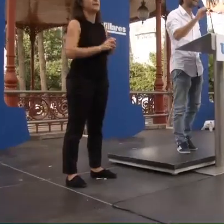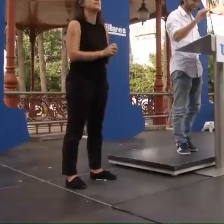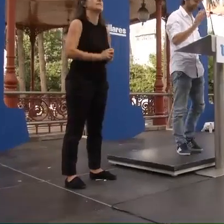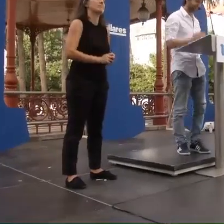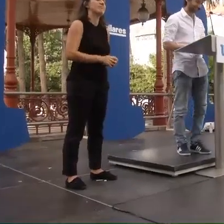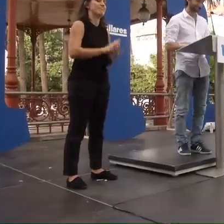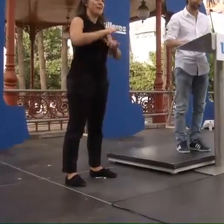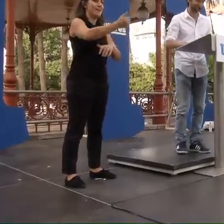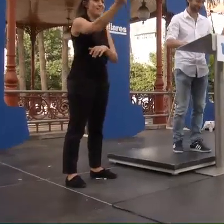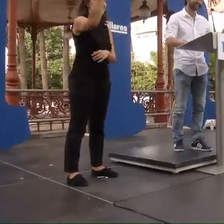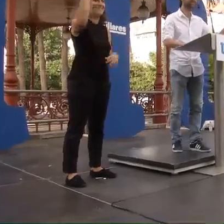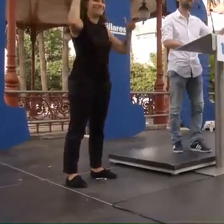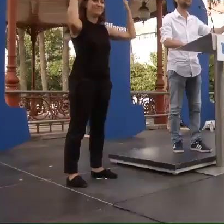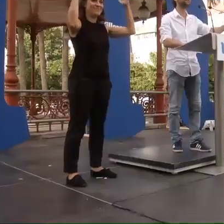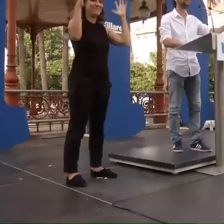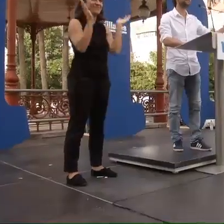Hai Marea.